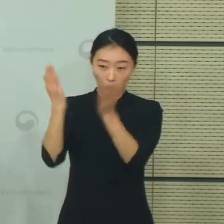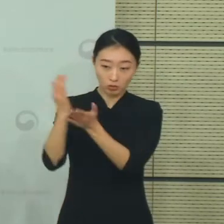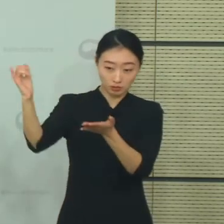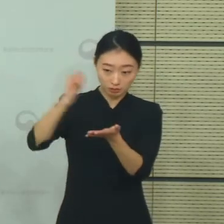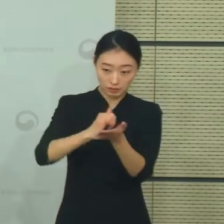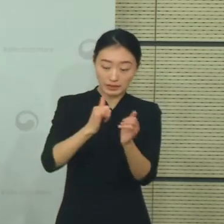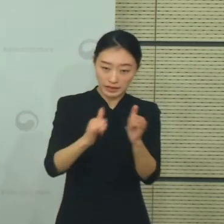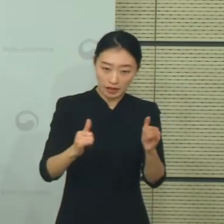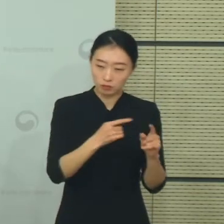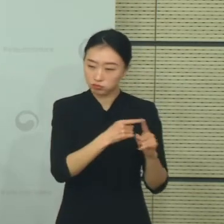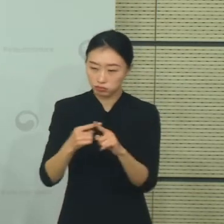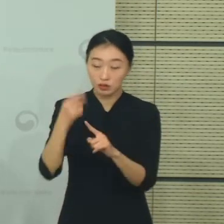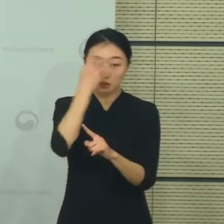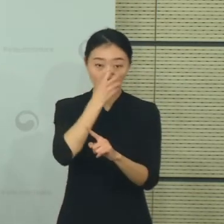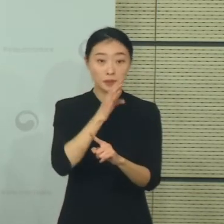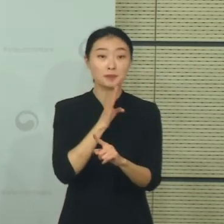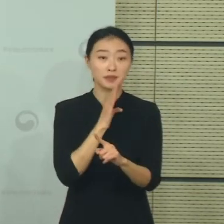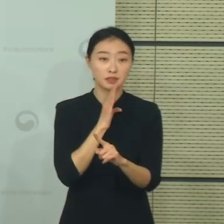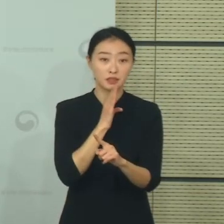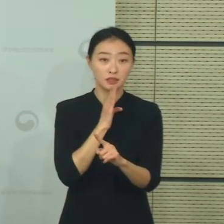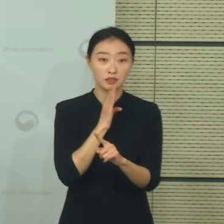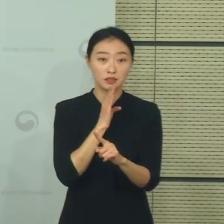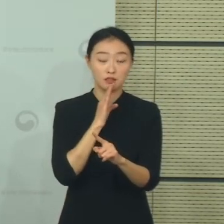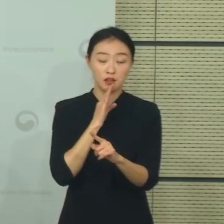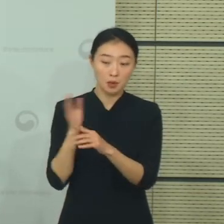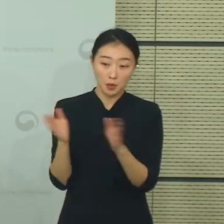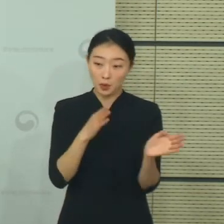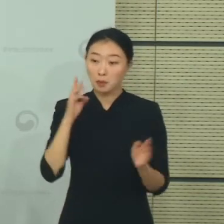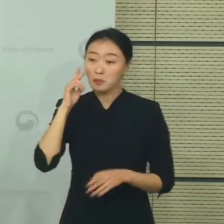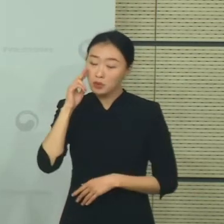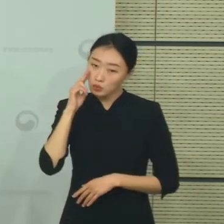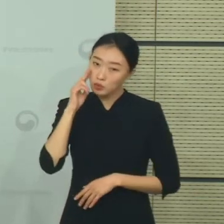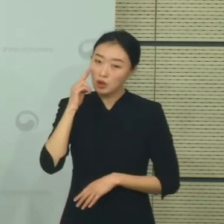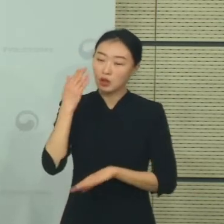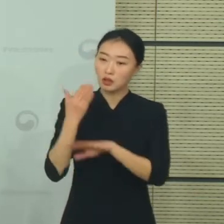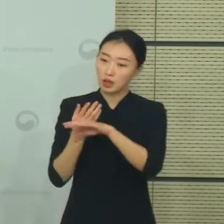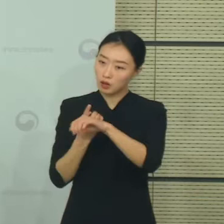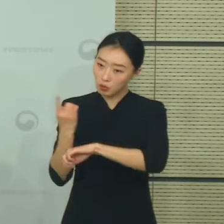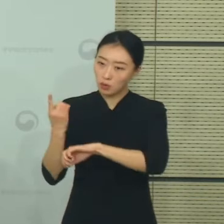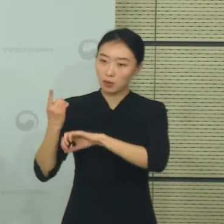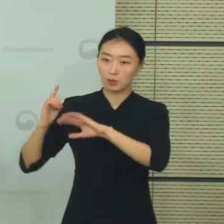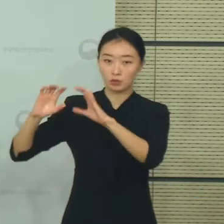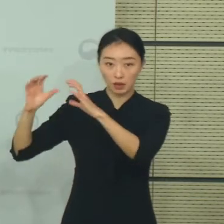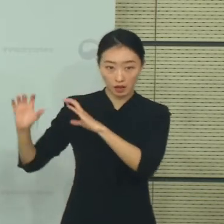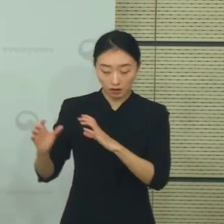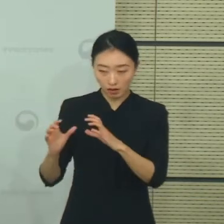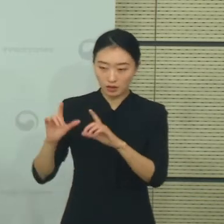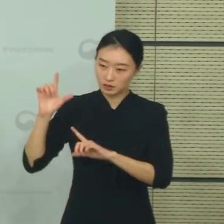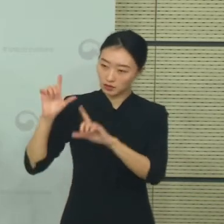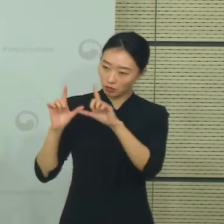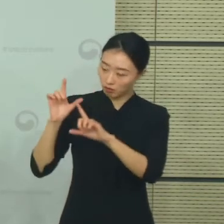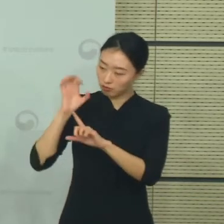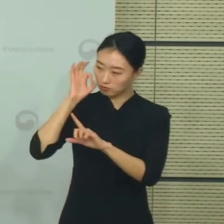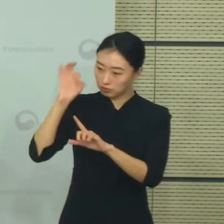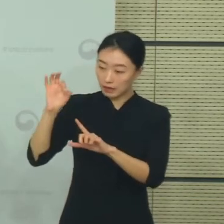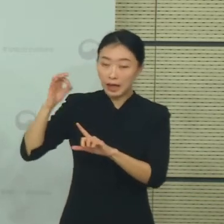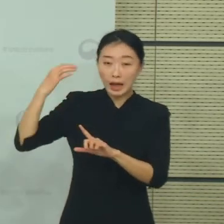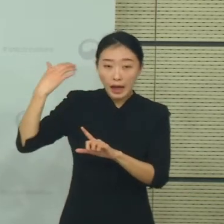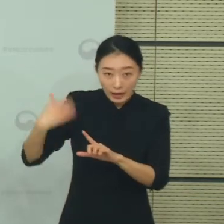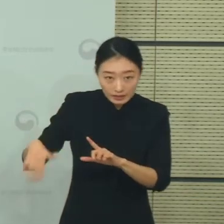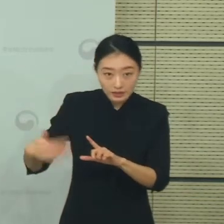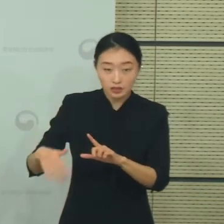대해서 전수 검사를 실시하고 있고요. 지금 이제 미국 등을 포함한 나머지 국가들에 대한 사항들이 아직까지는